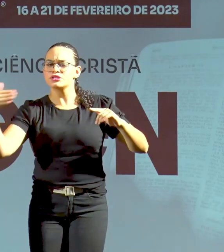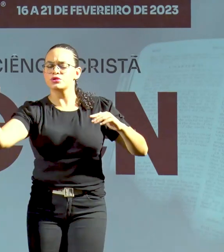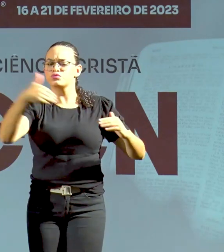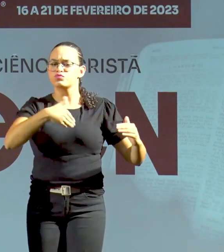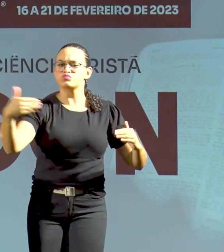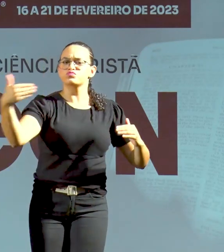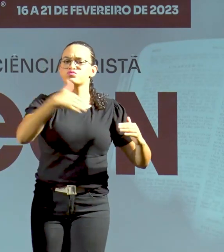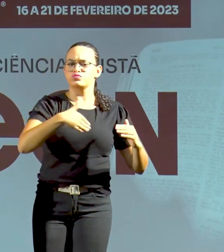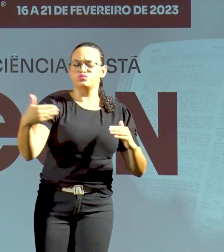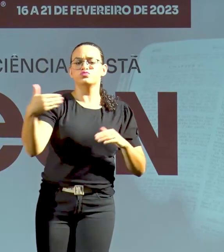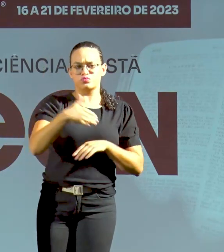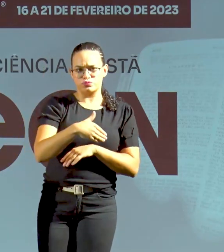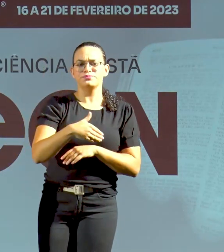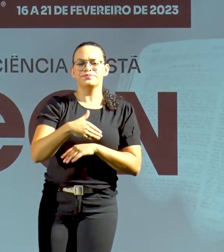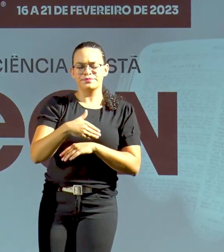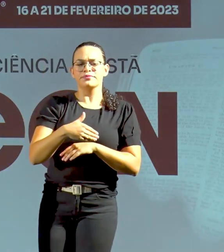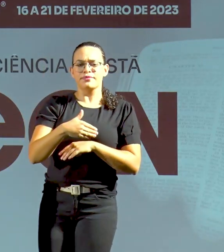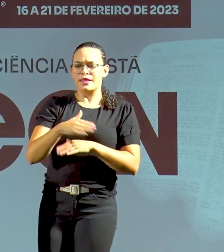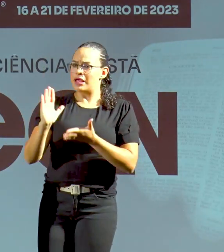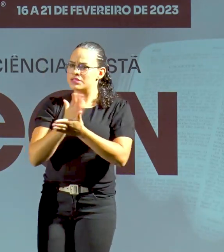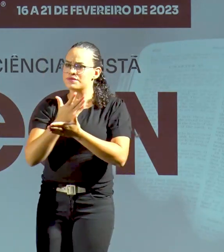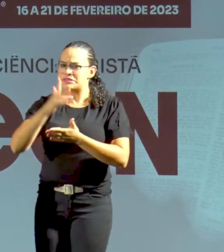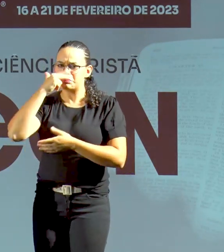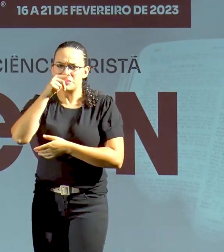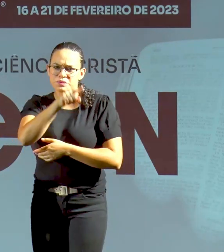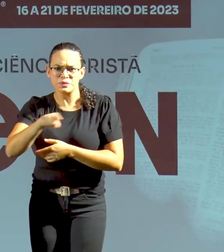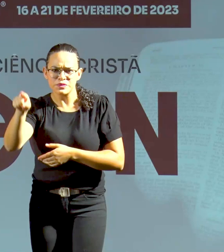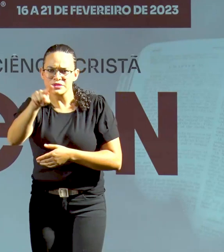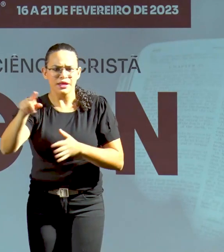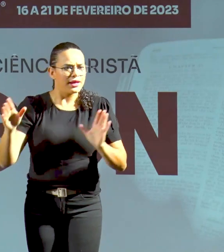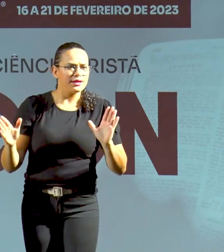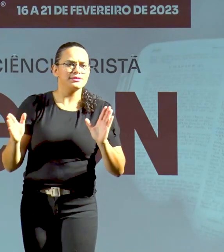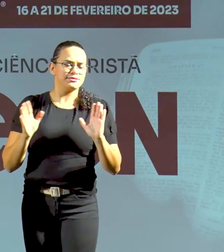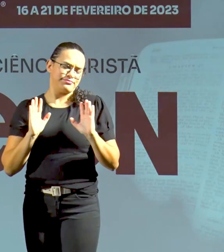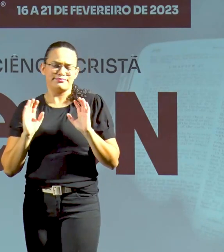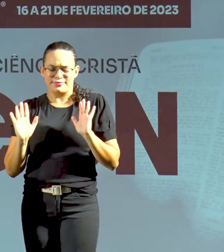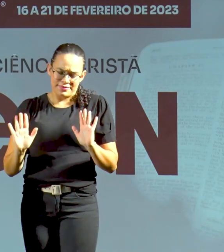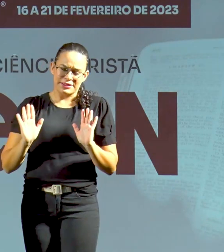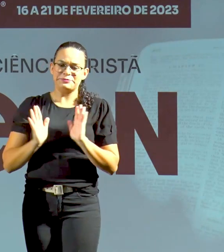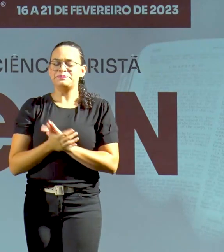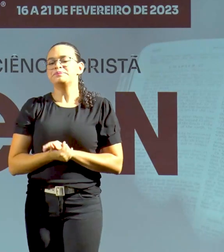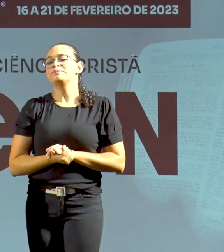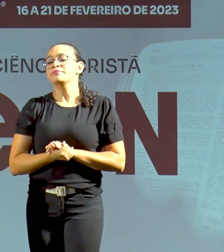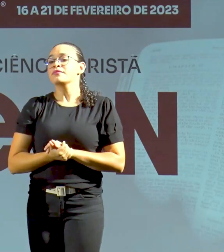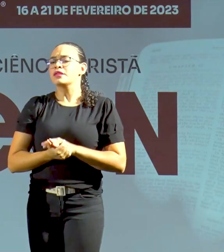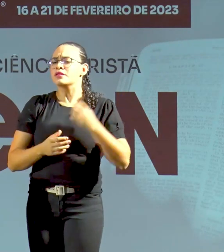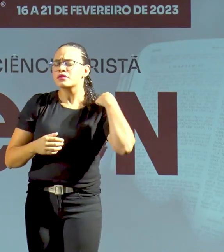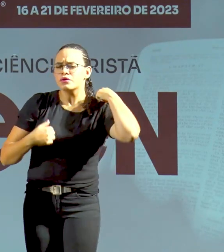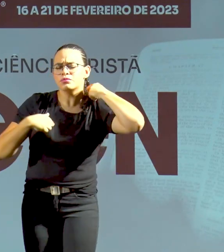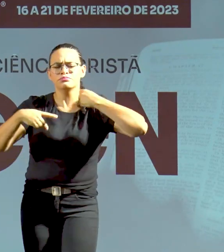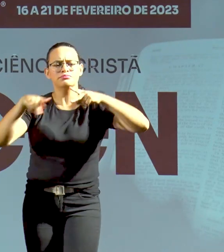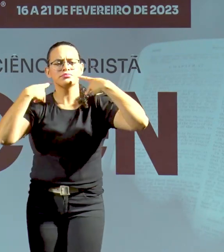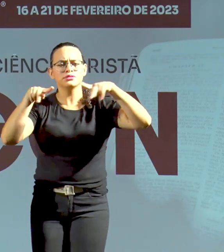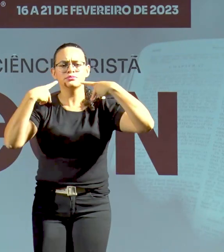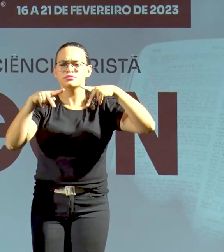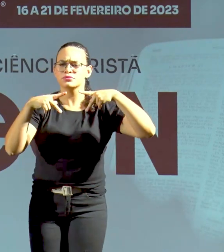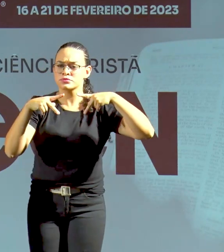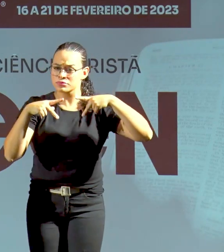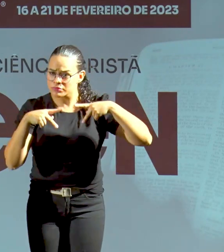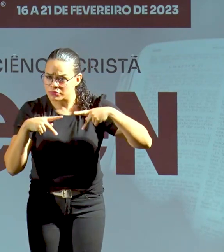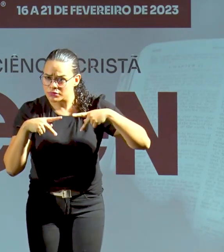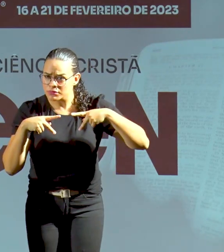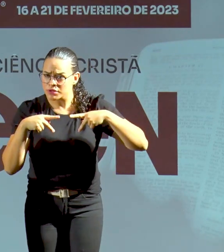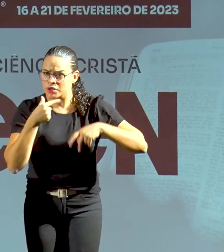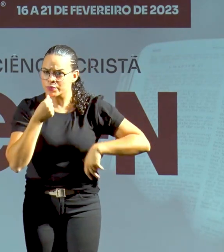também é talvez como você que tá aqui também né então e aí eu olhei eu tava pregando eu falei ah